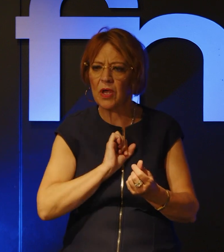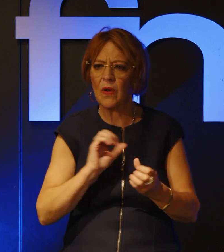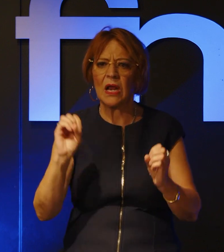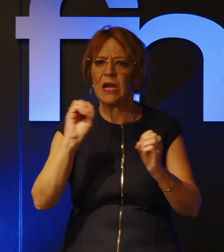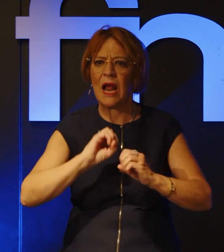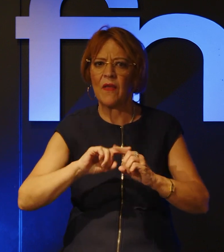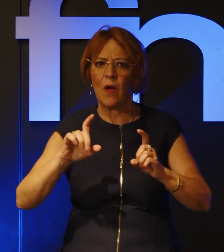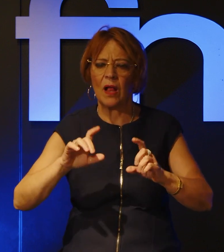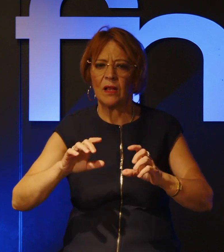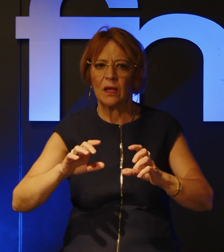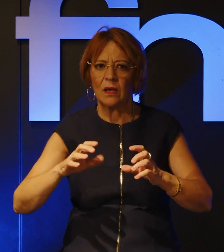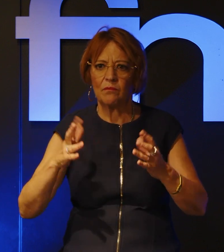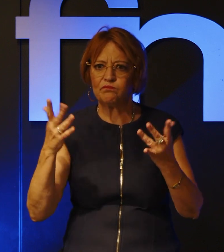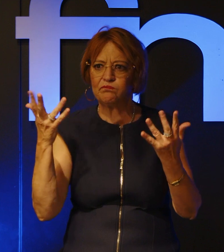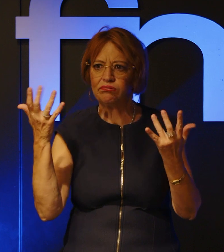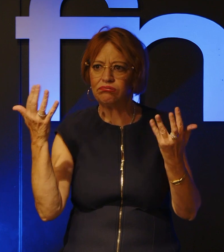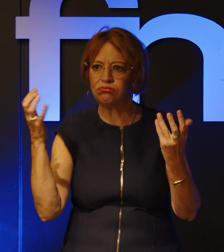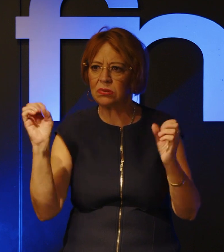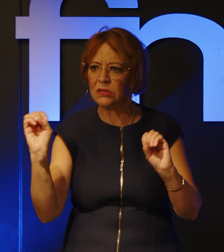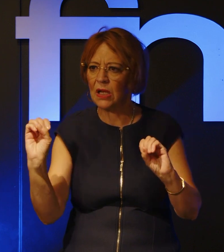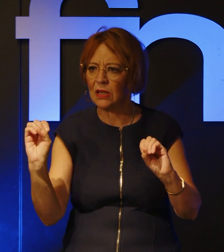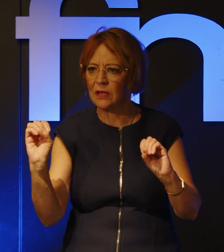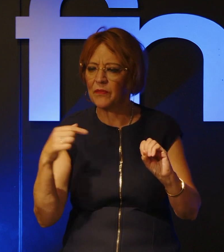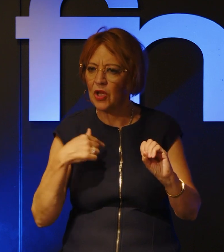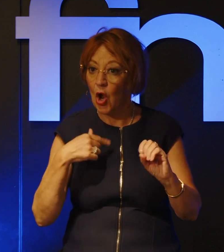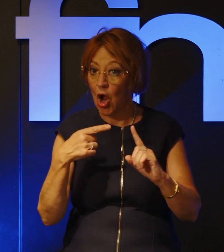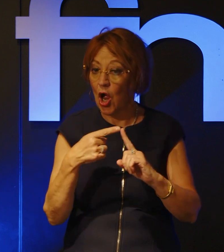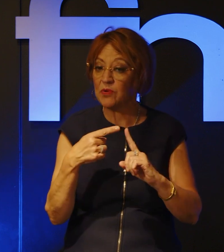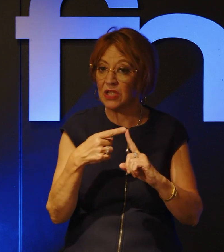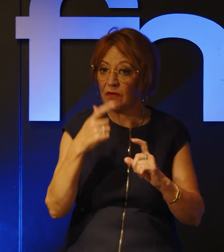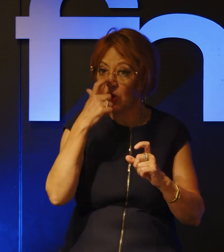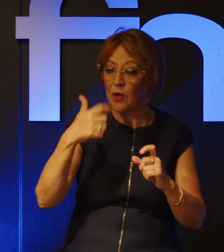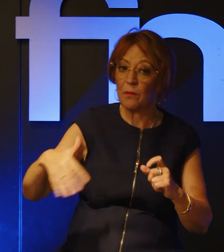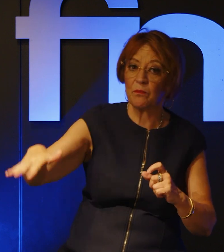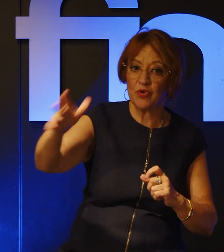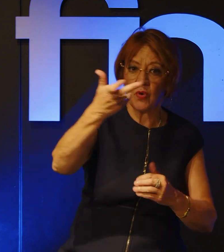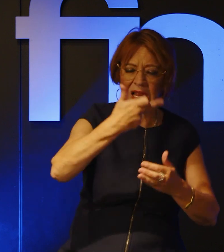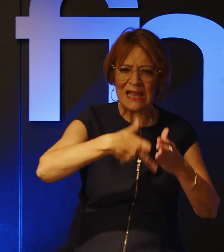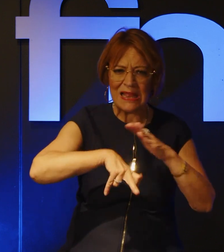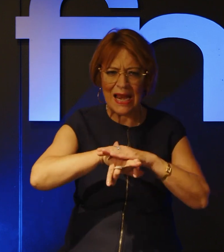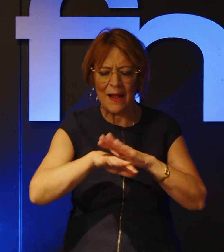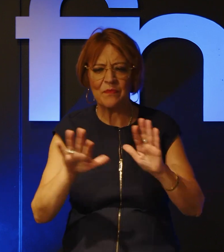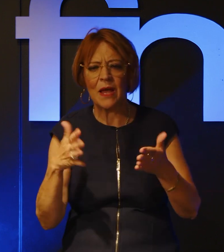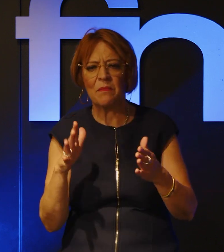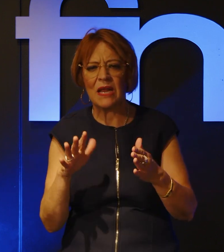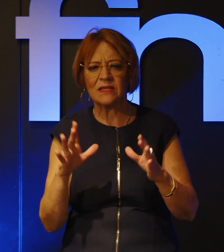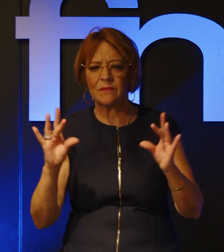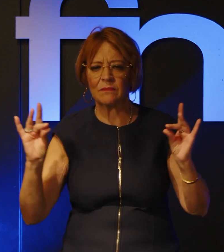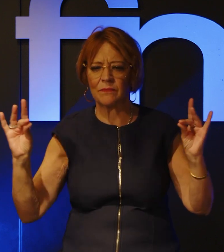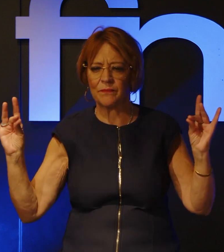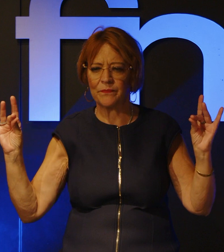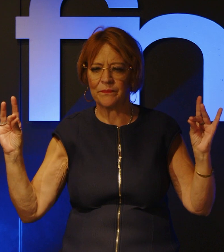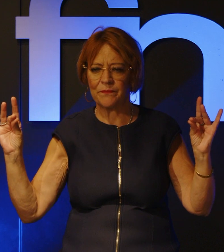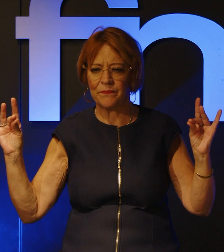Êxtase no fundo o que eu pretendia era que que o espectador entrasse numa espécie de meditação ativa